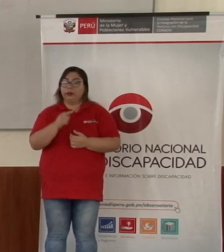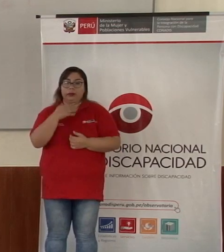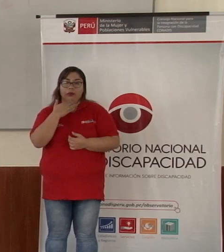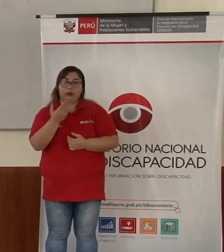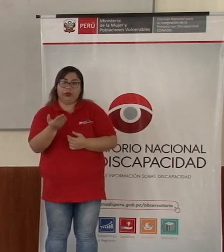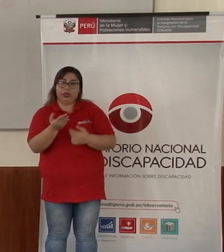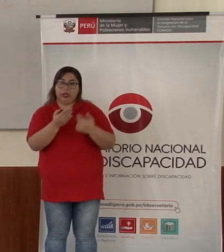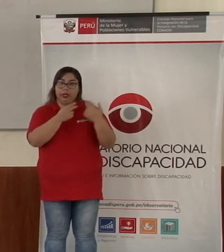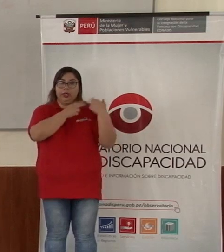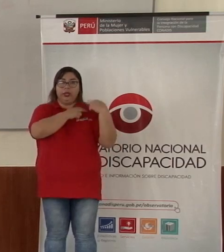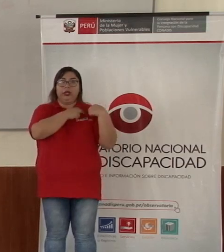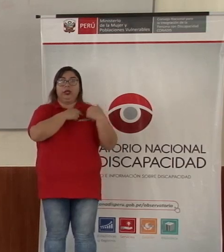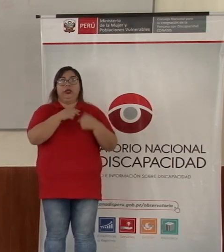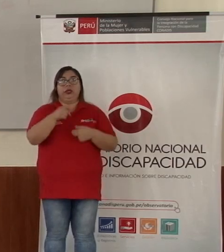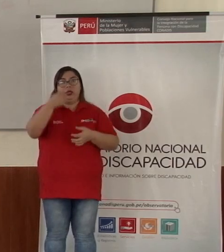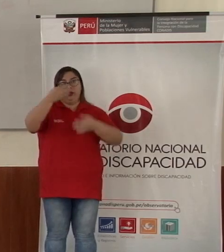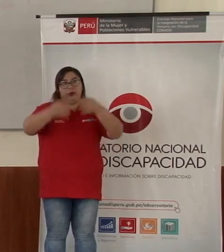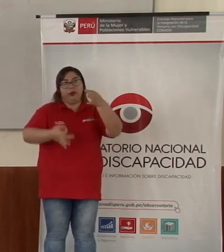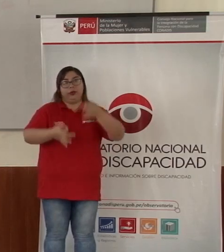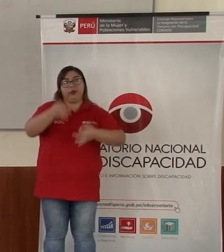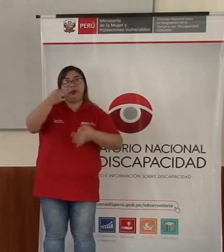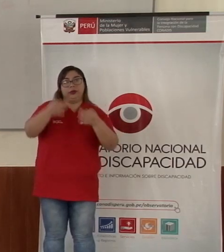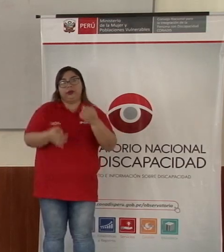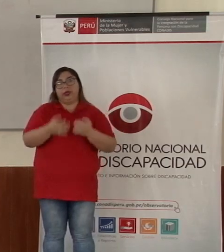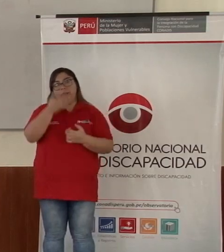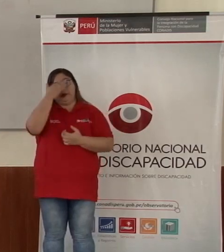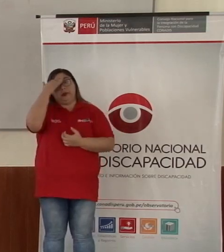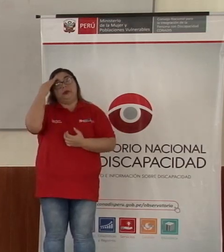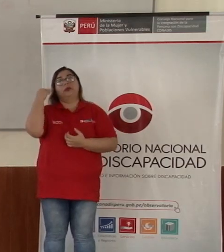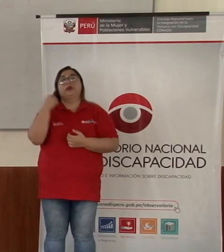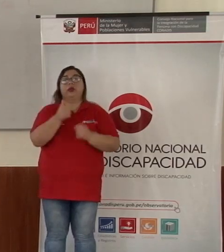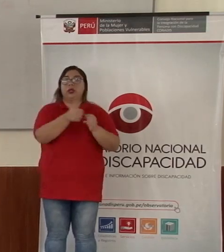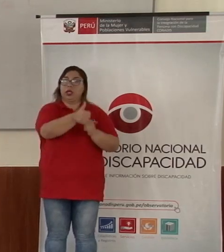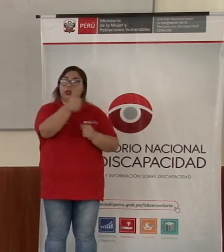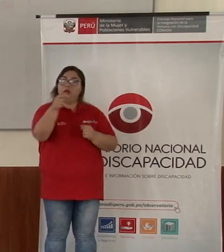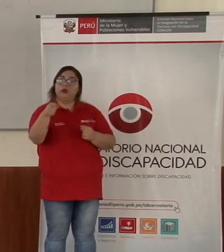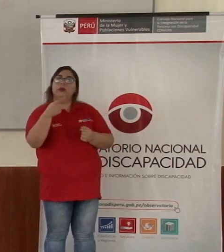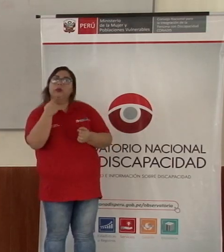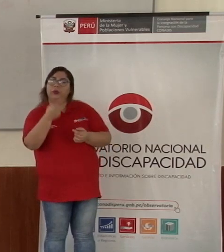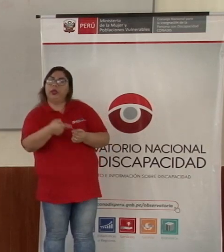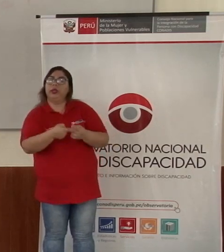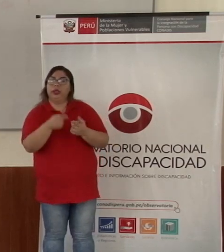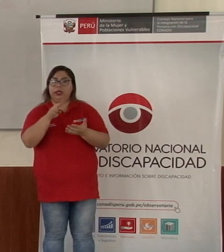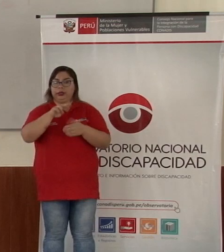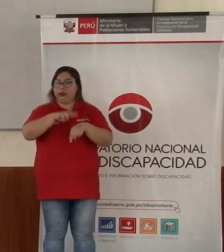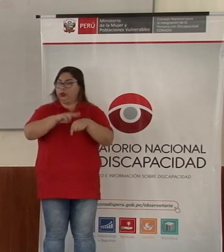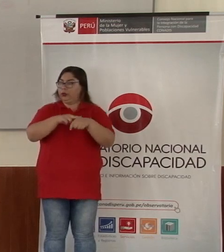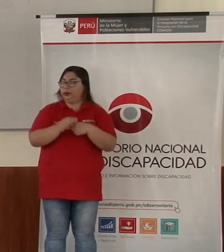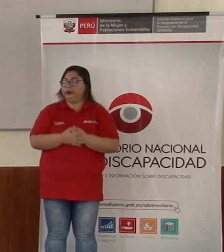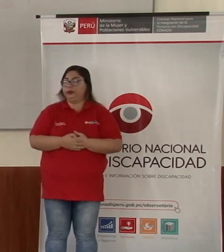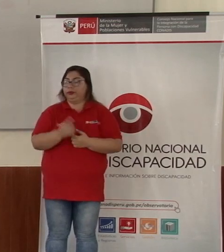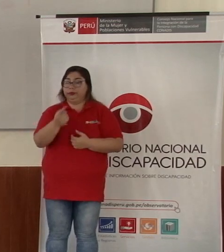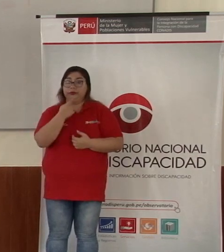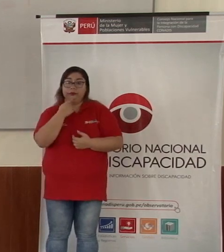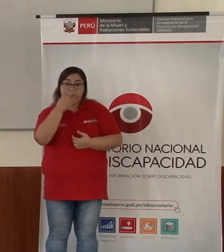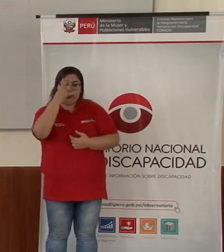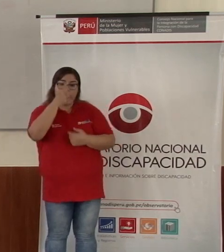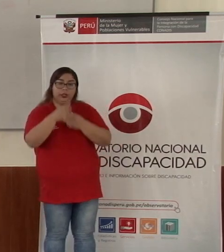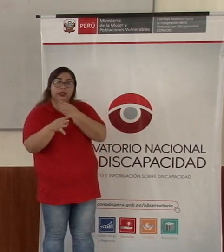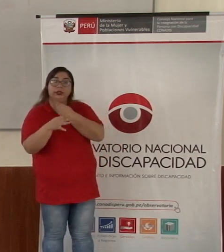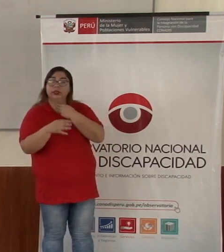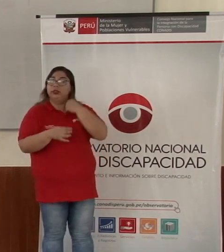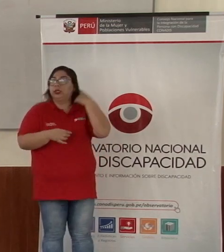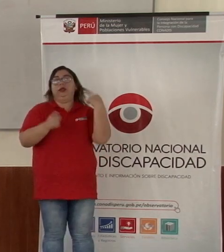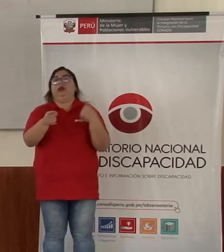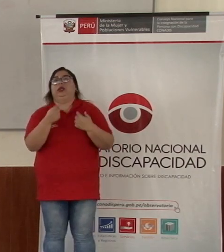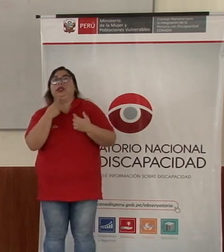del Poder Judicial, de los jueces. Ellos pueden interpretar la norma y pueden darle el sentido que debe